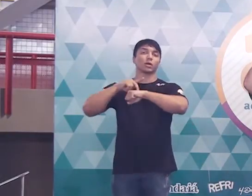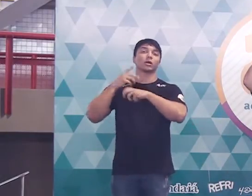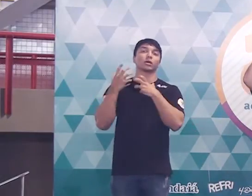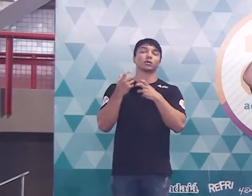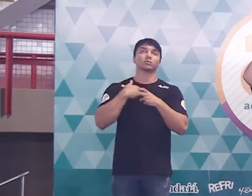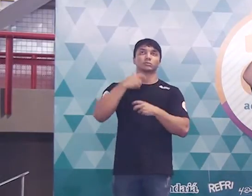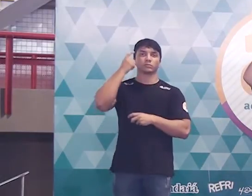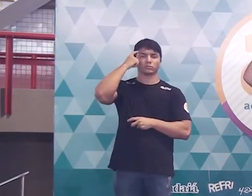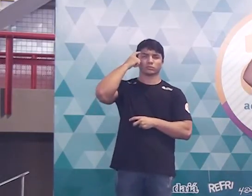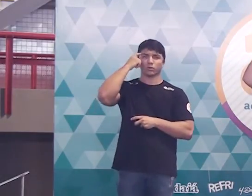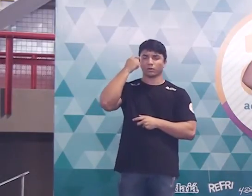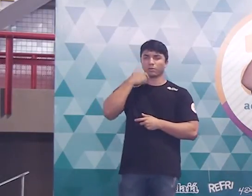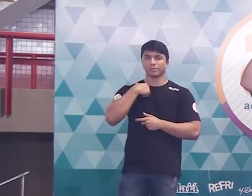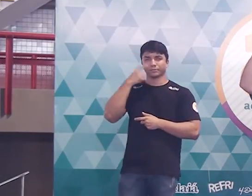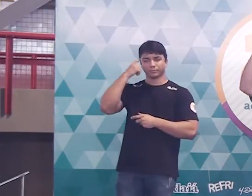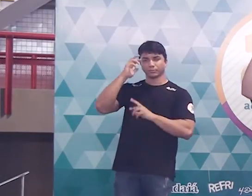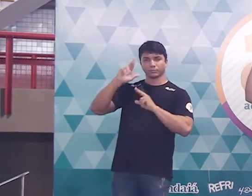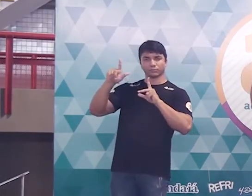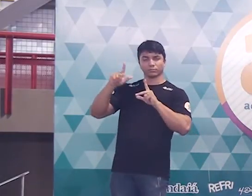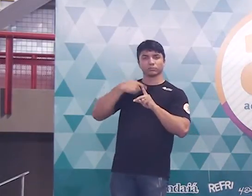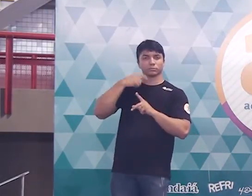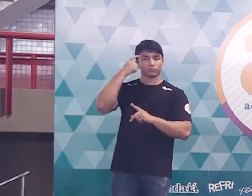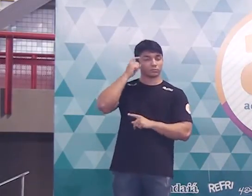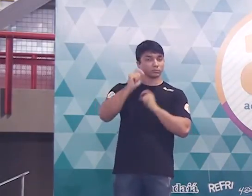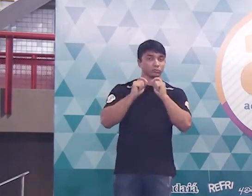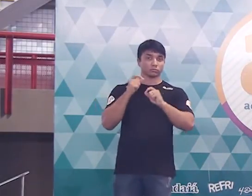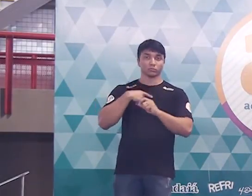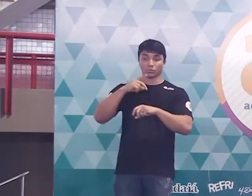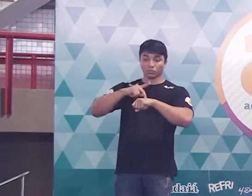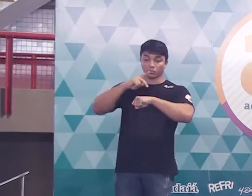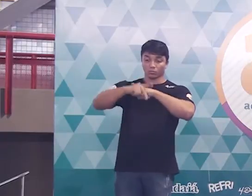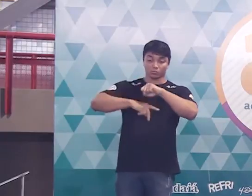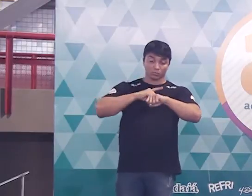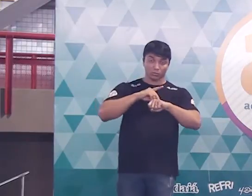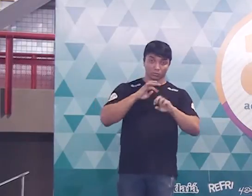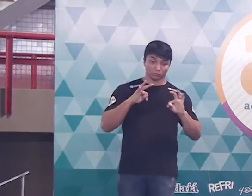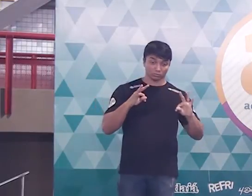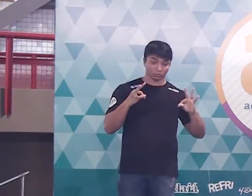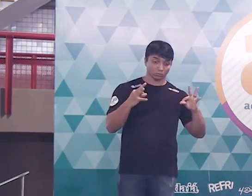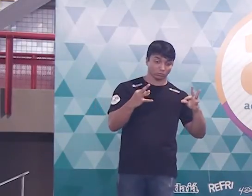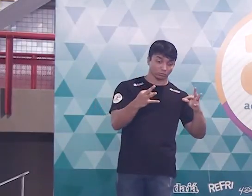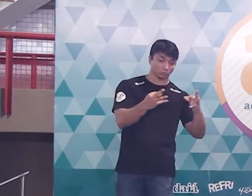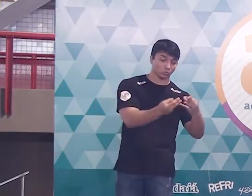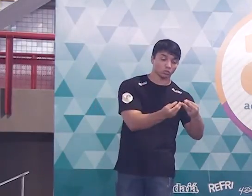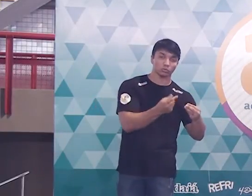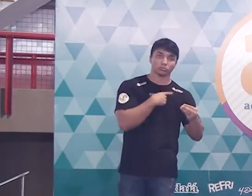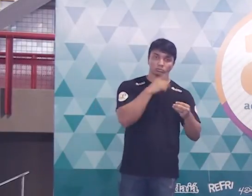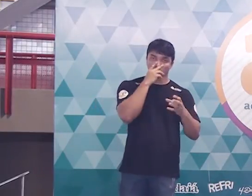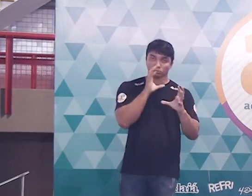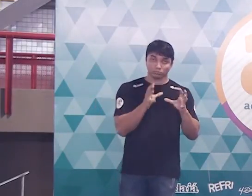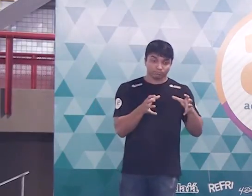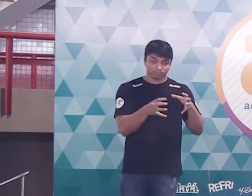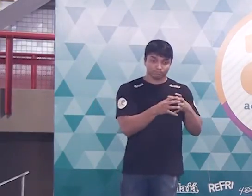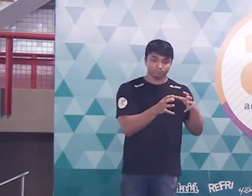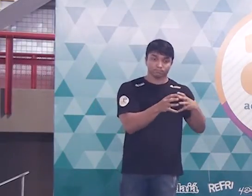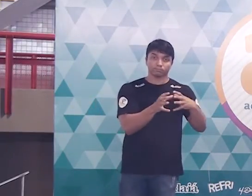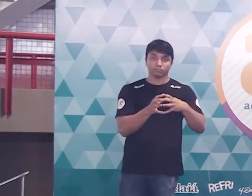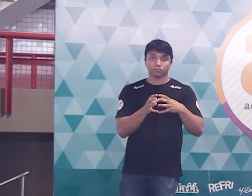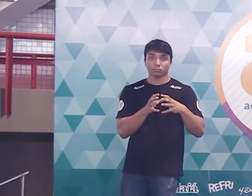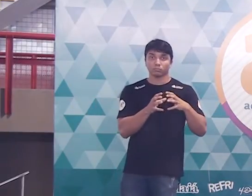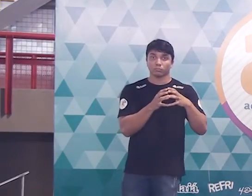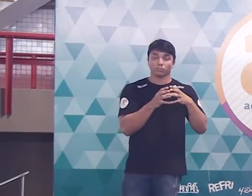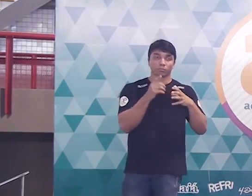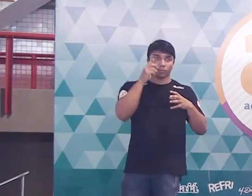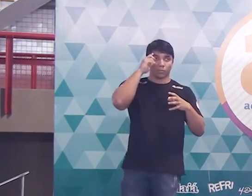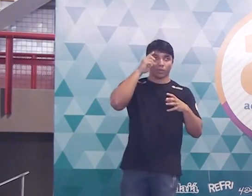querendo... Olha a consequência que ele pensa aí, ó. Ele acha que todos os países, eles se juntaram para criar